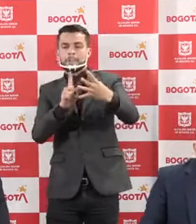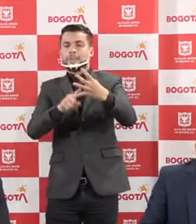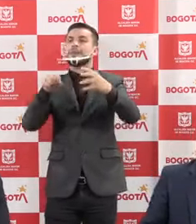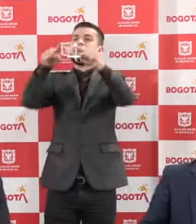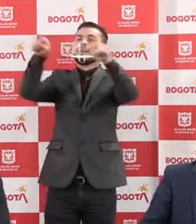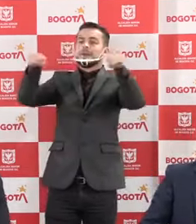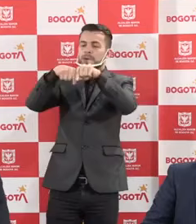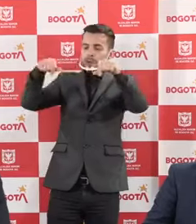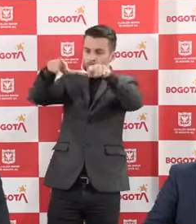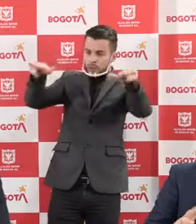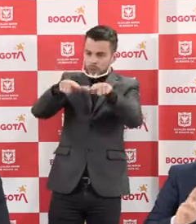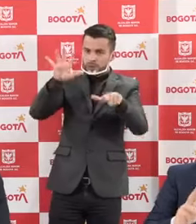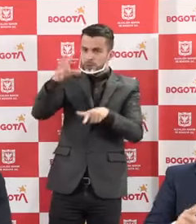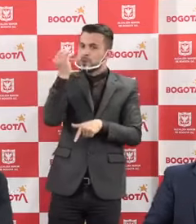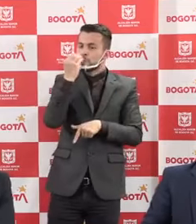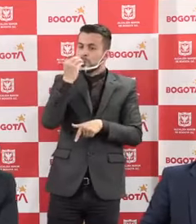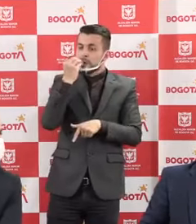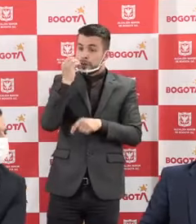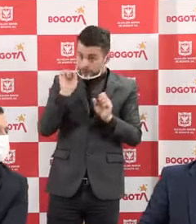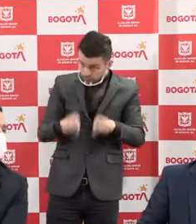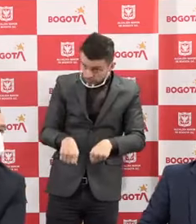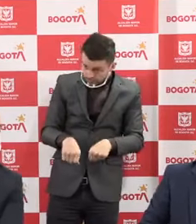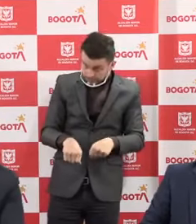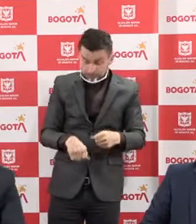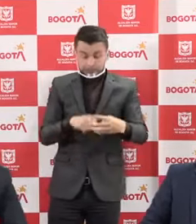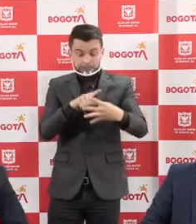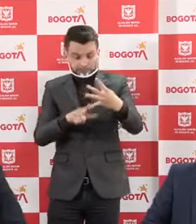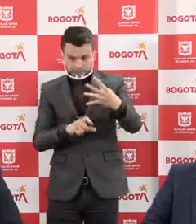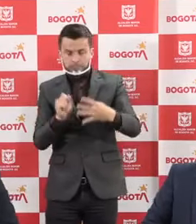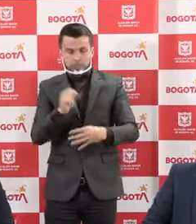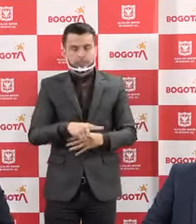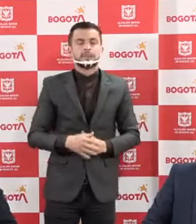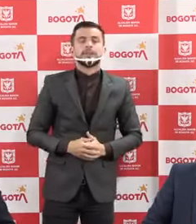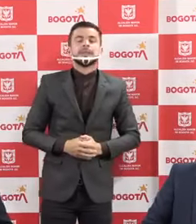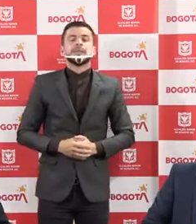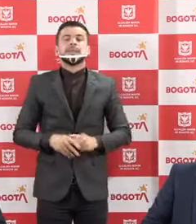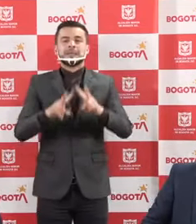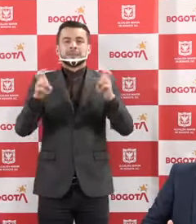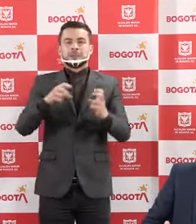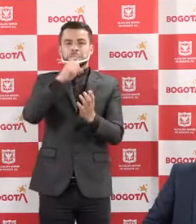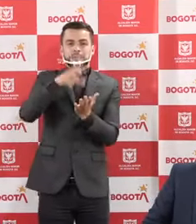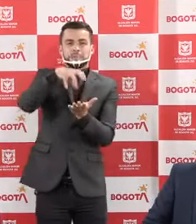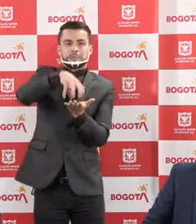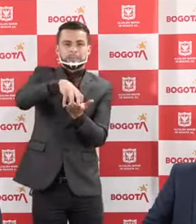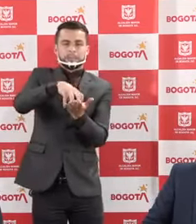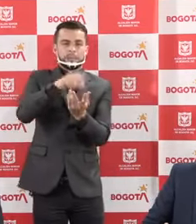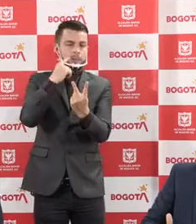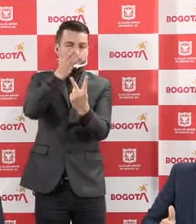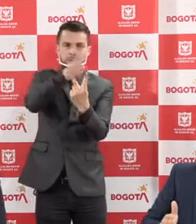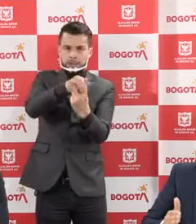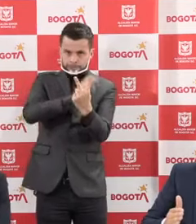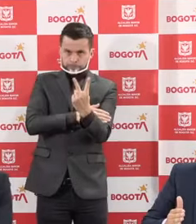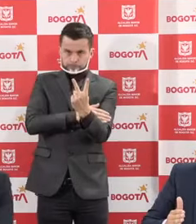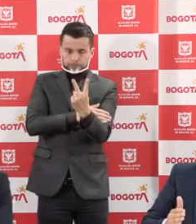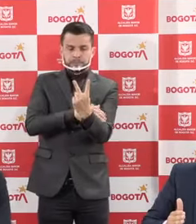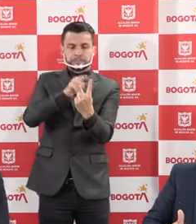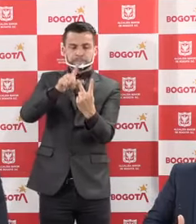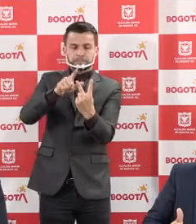frente a centros comerciales hay que dividirlo en dos los centros comerciales tienen locales comerciales que